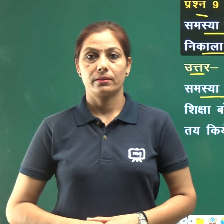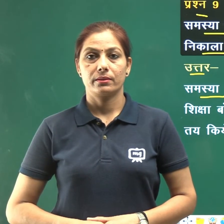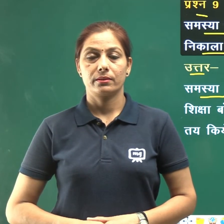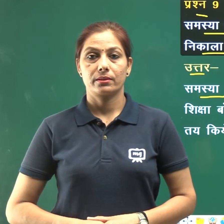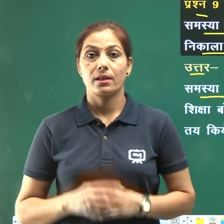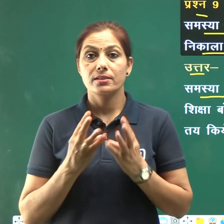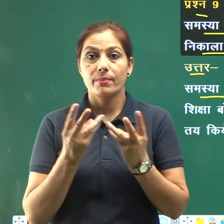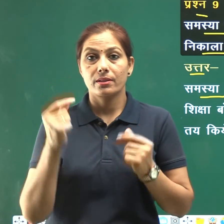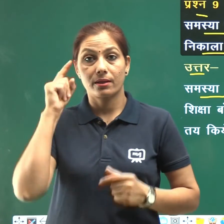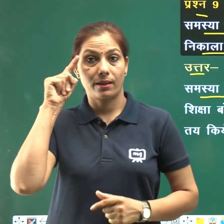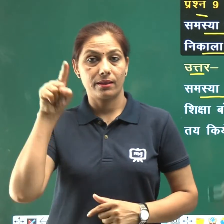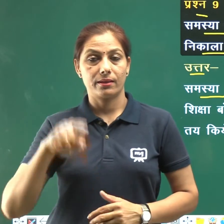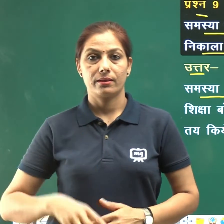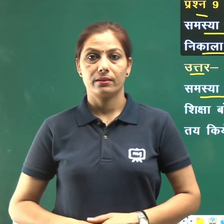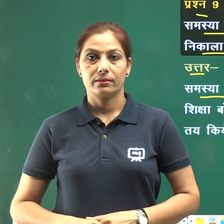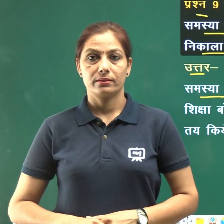समाधान के लिए